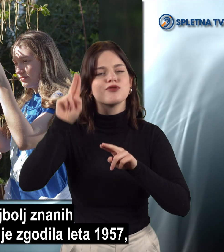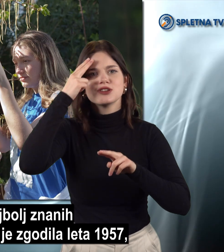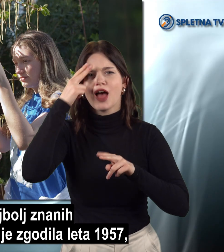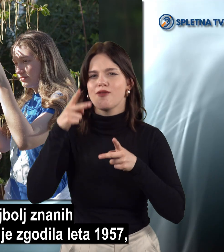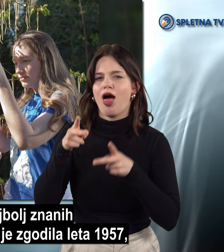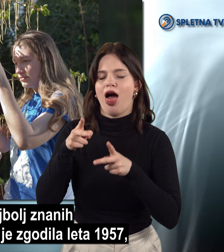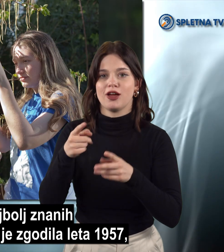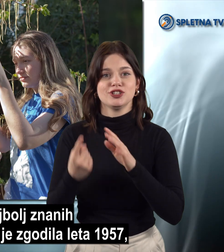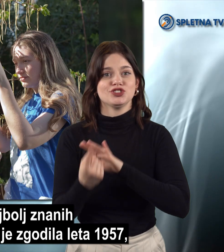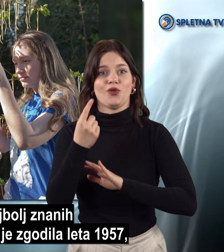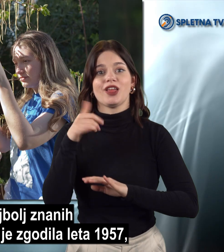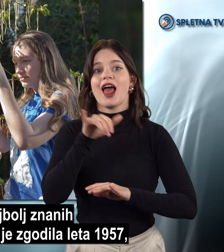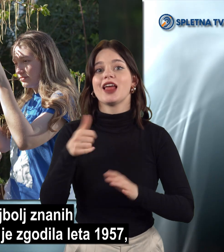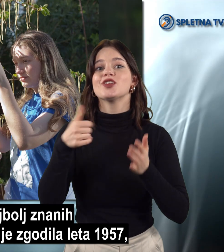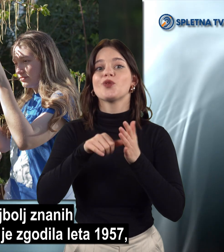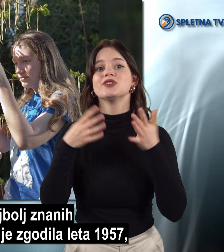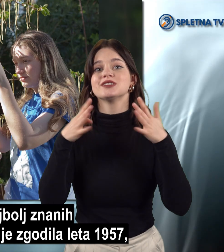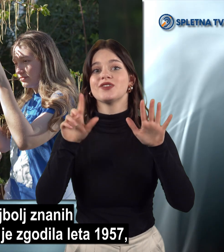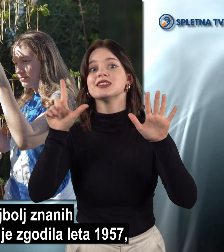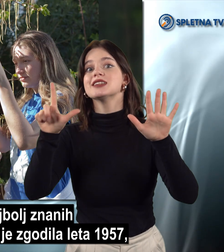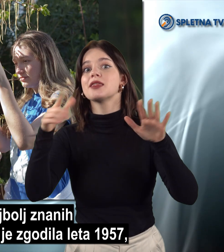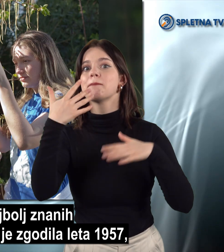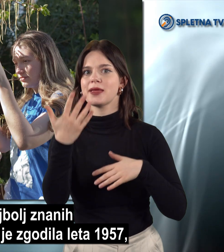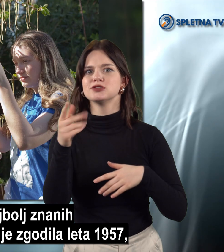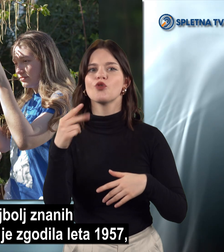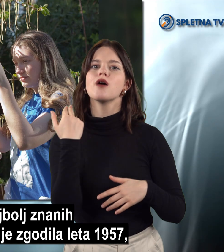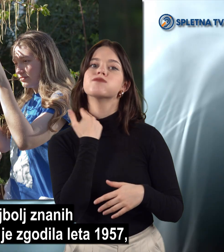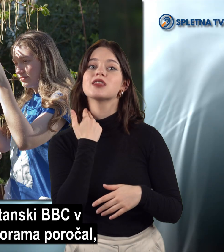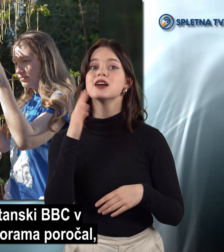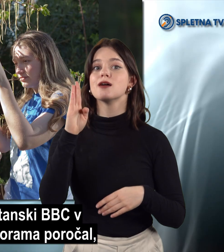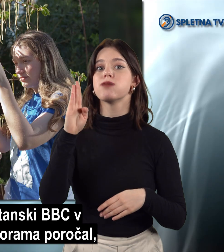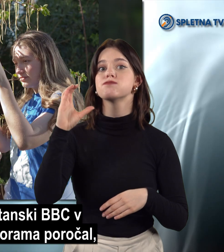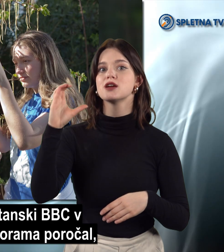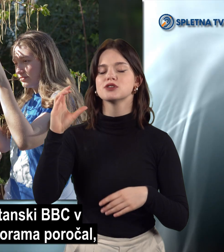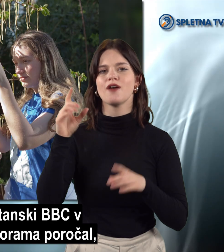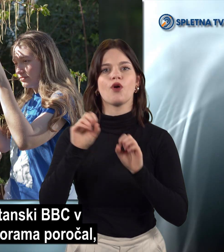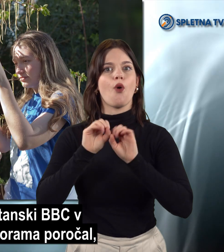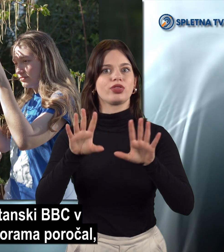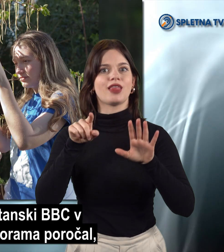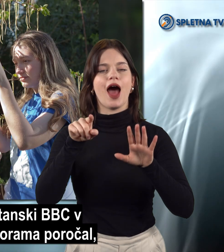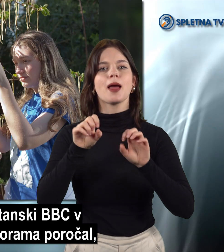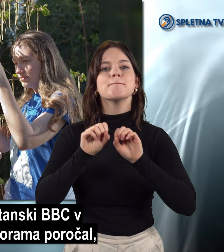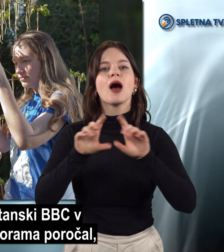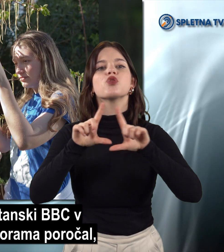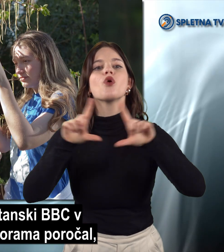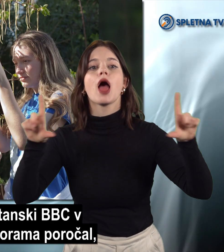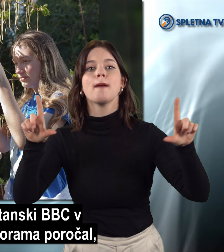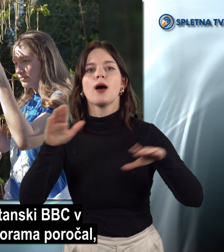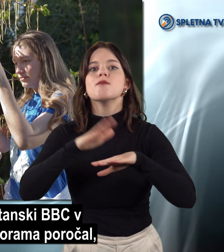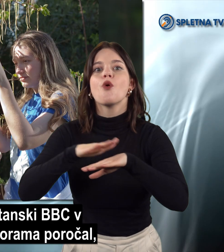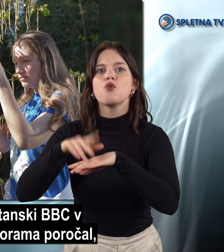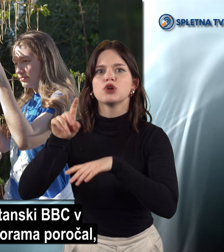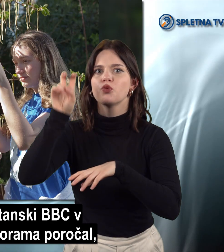znanih potegavščin se je zgodila leta 1957, ko je britanski BBC v